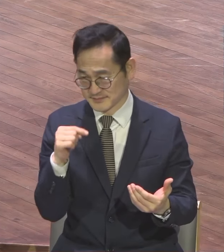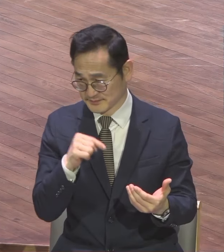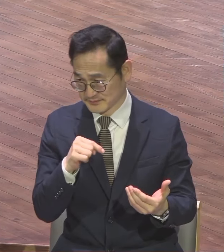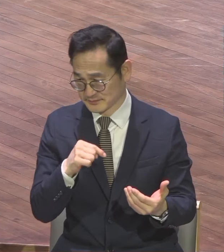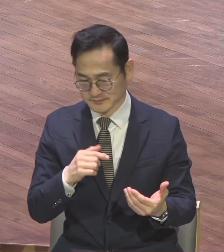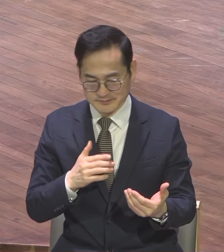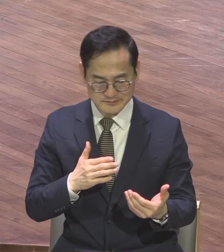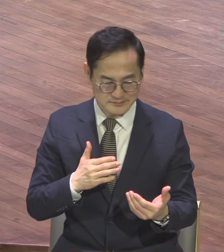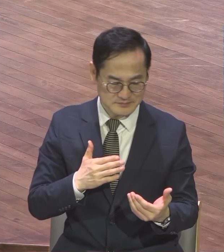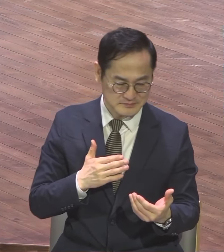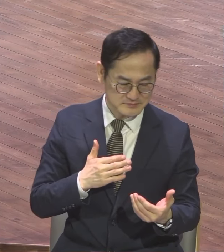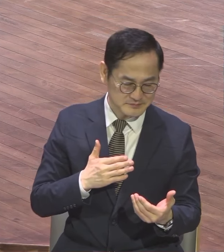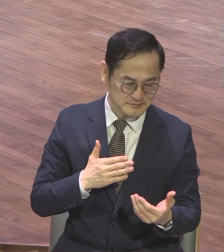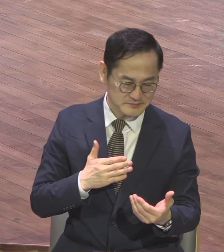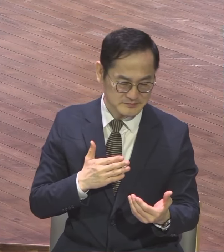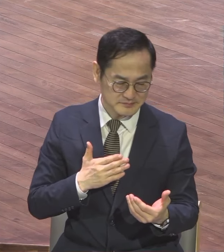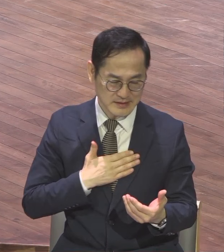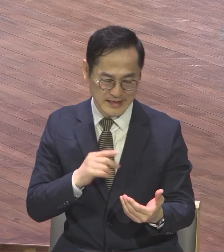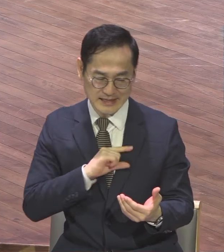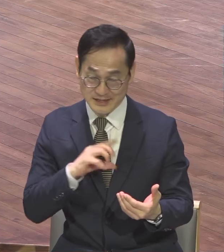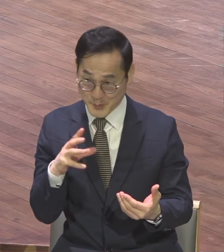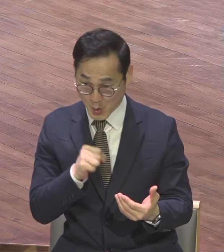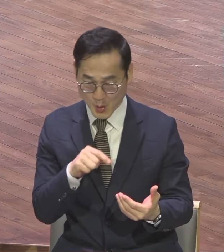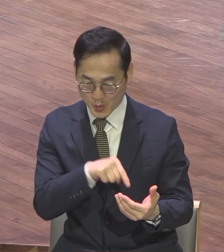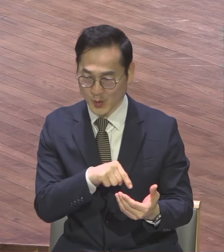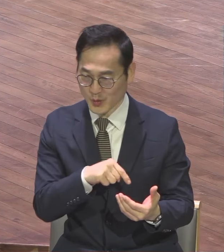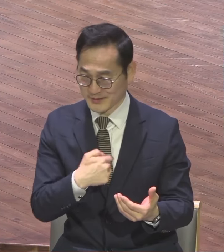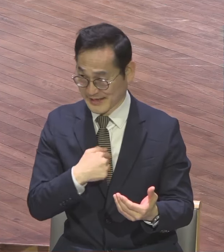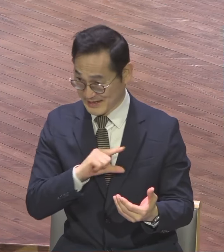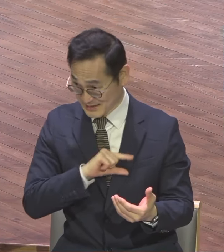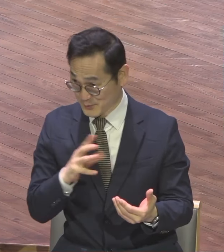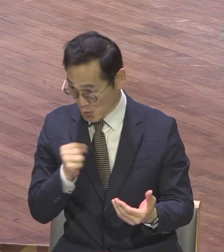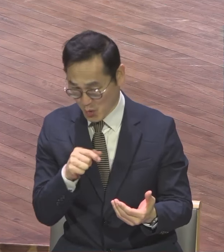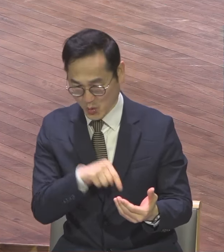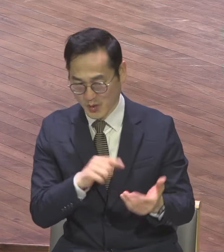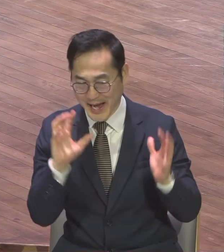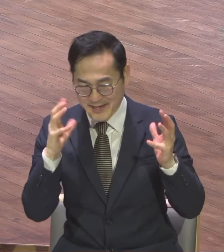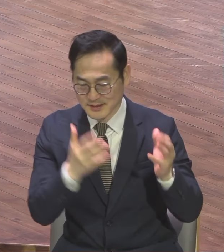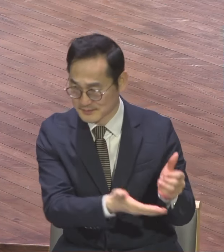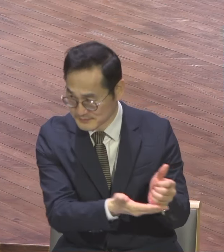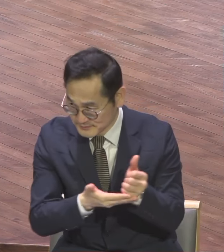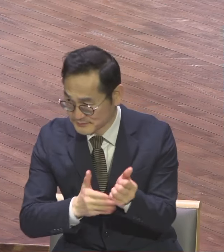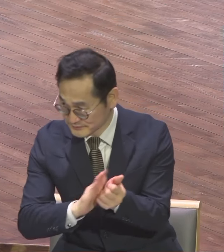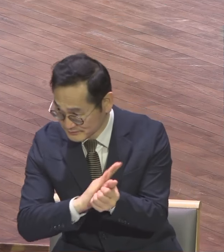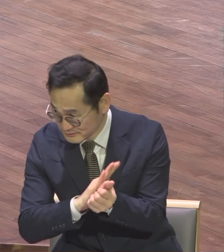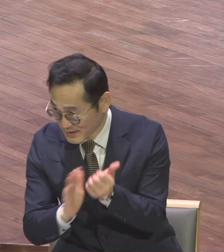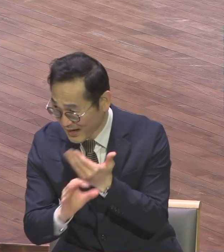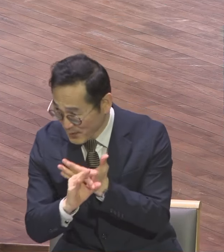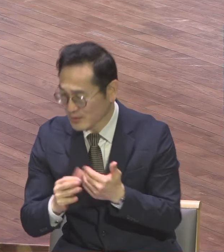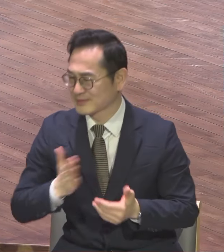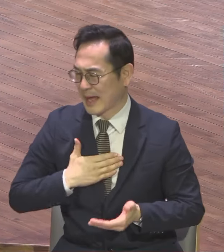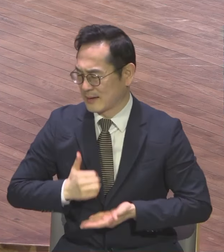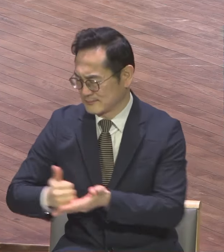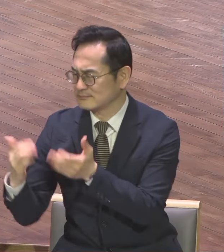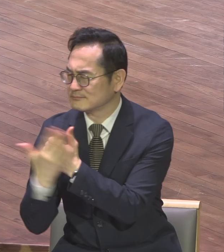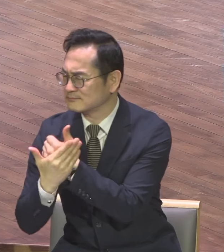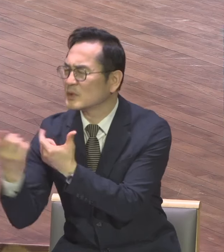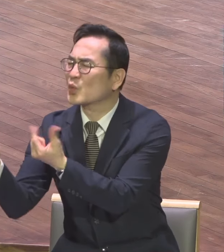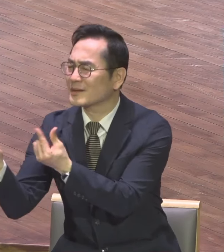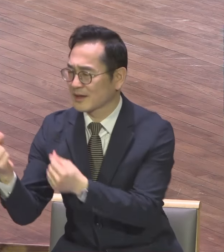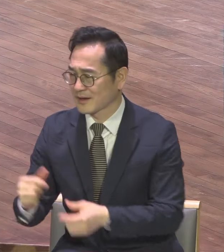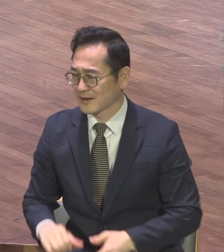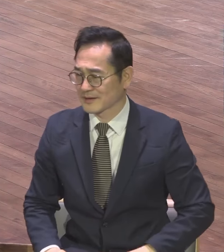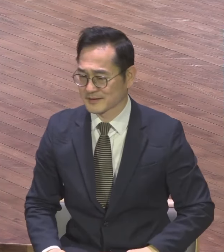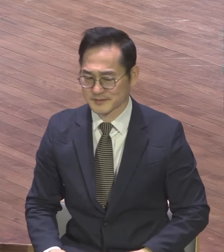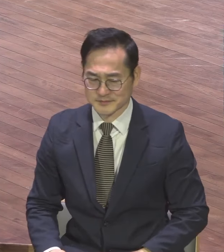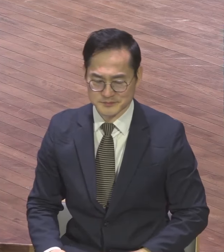내 이름으로 이런 어린 아이 하나를 영접하면 곧 나를 영접하며 누구든지 나를 영접하면